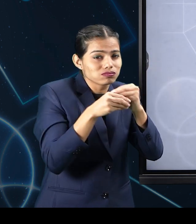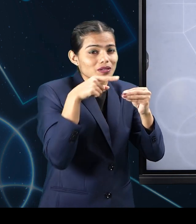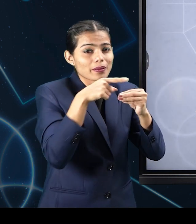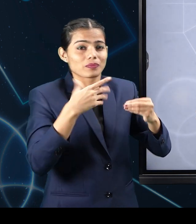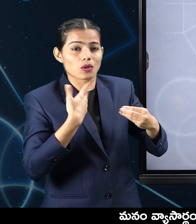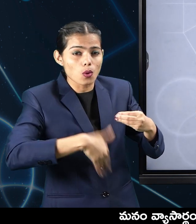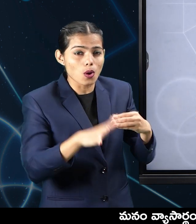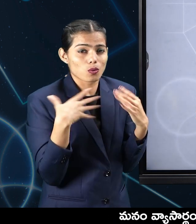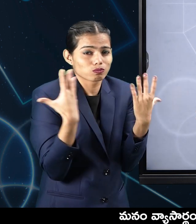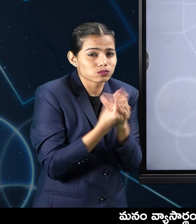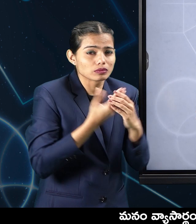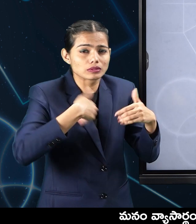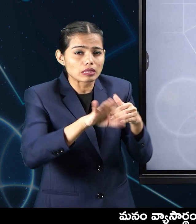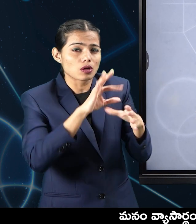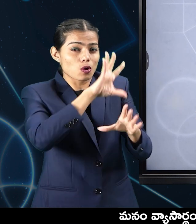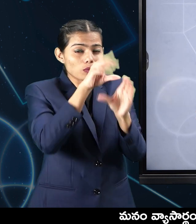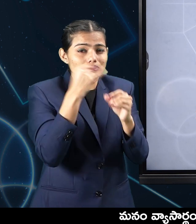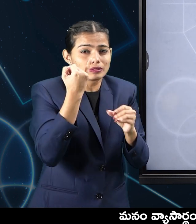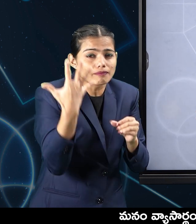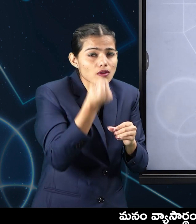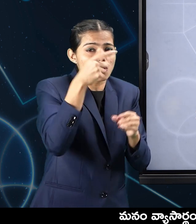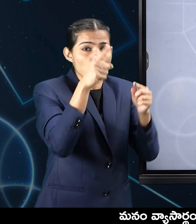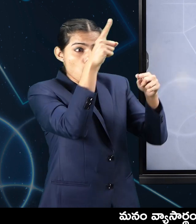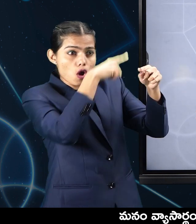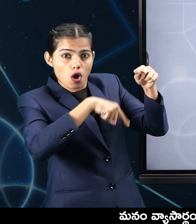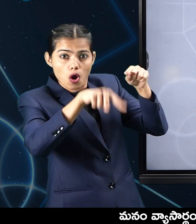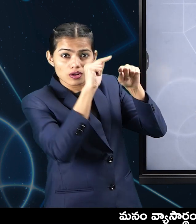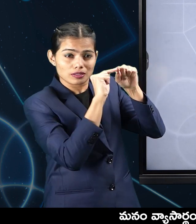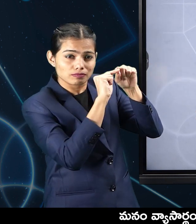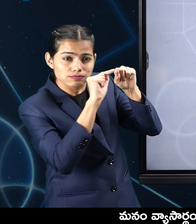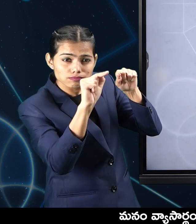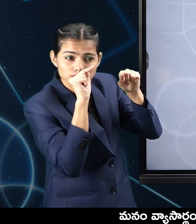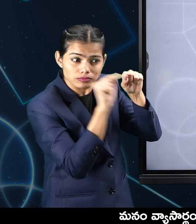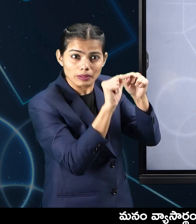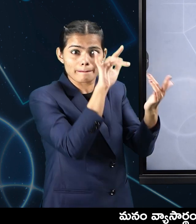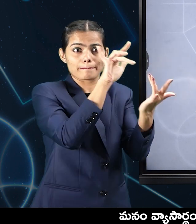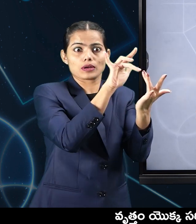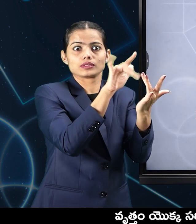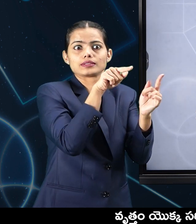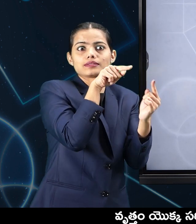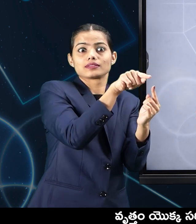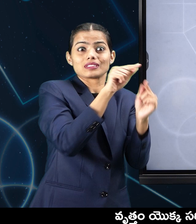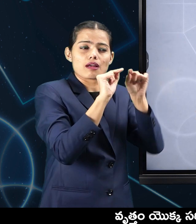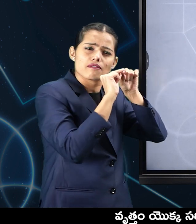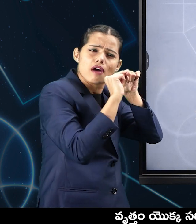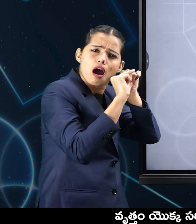అదనంగా మనం వ్యాసార్థం యొక్క 2 రెట్లు పొడవు ఉండే వ్యాసాన్ని మరియు వృత్తం యొక్క సరిహద్దు